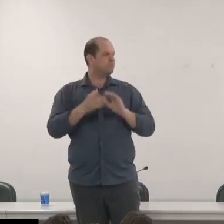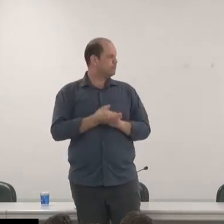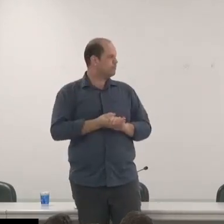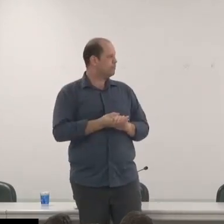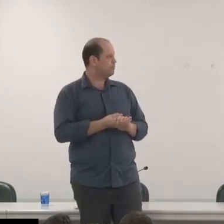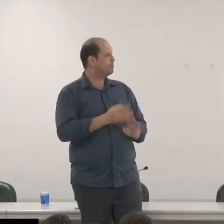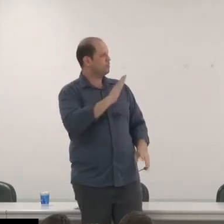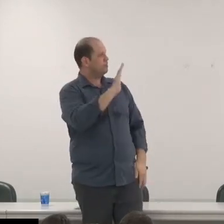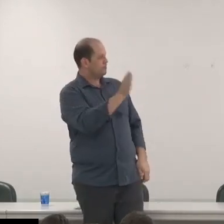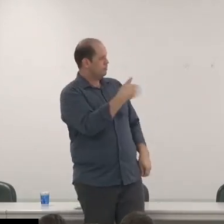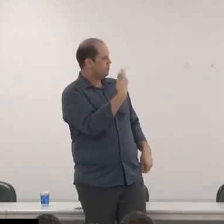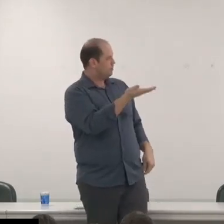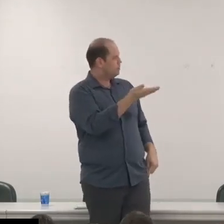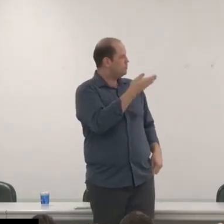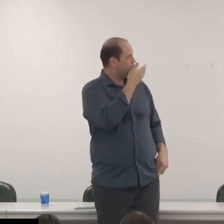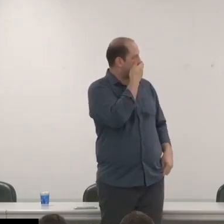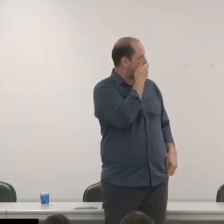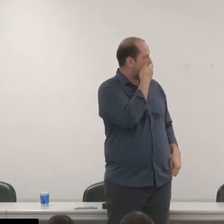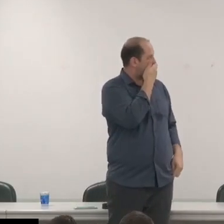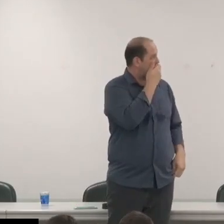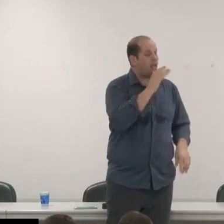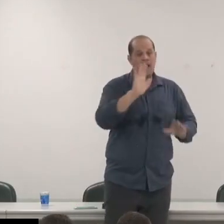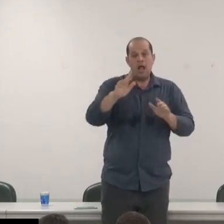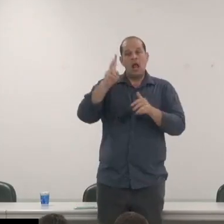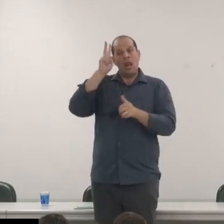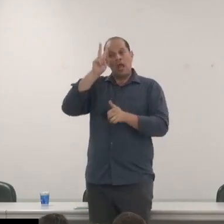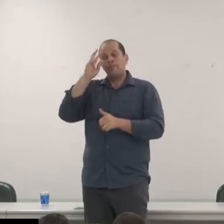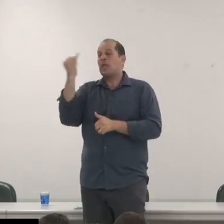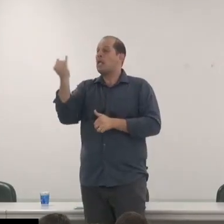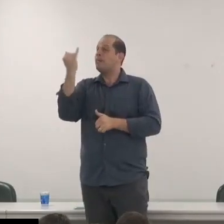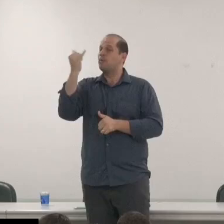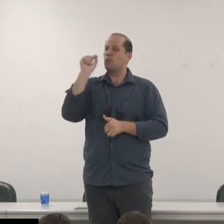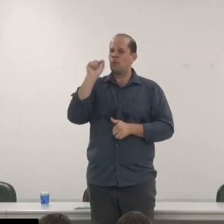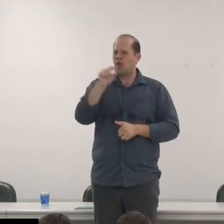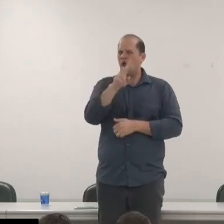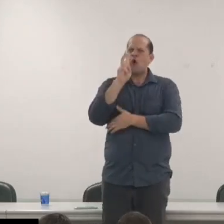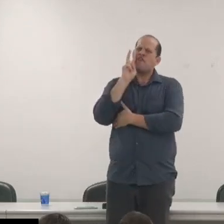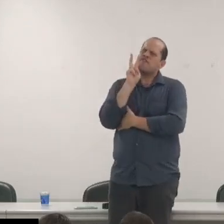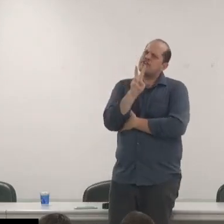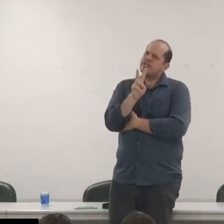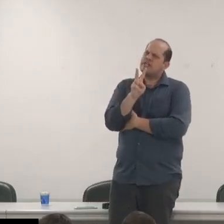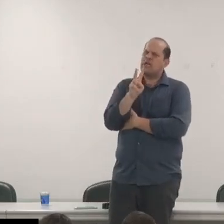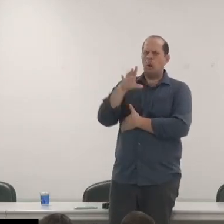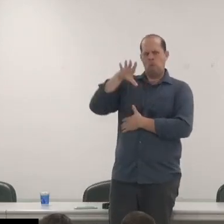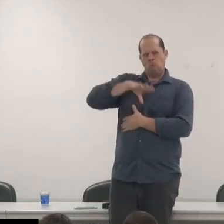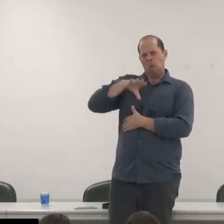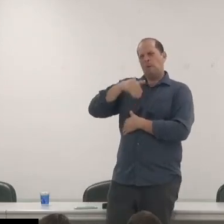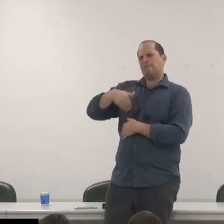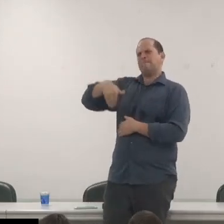Então, porque há convenções e não convenções, há discussões ainda sobre esse tipo de classificação.